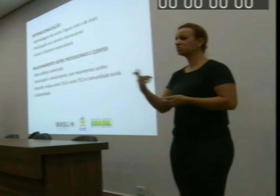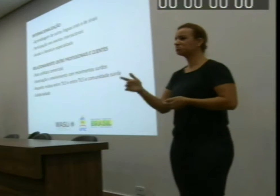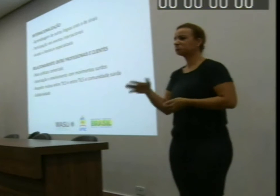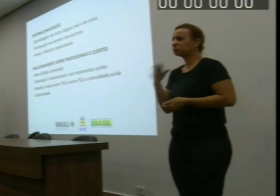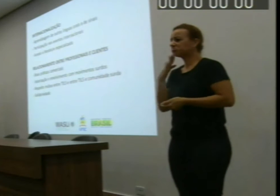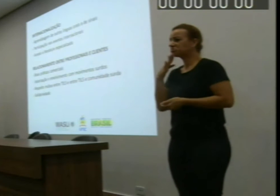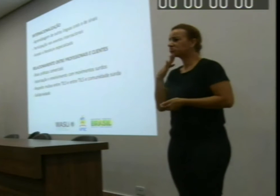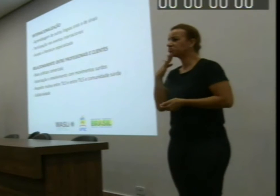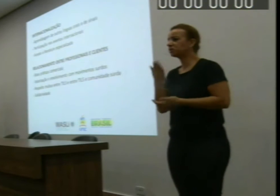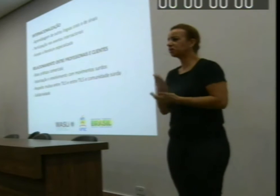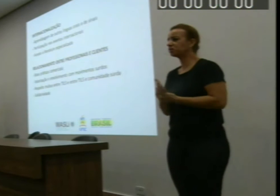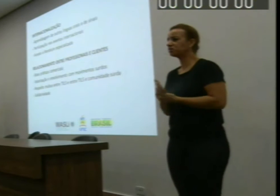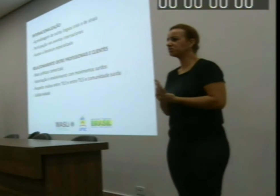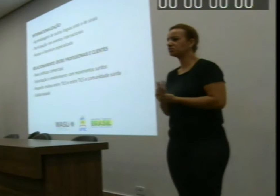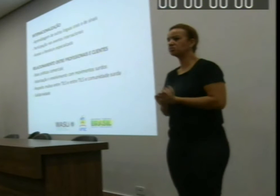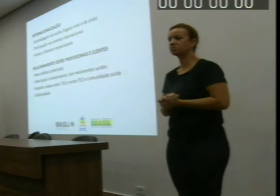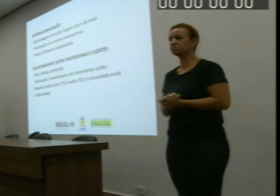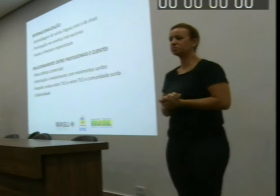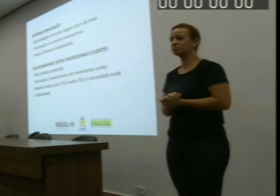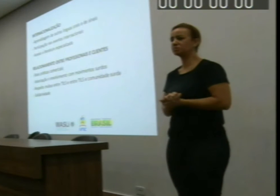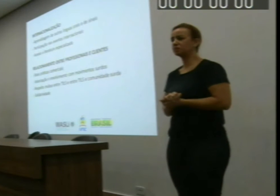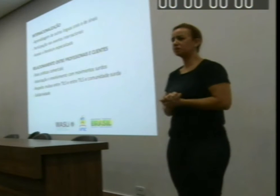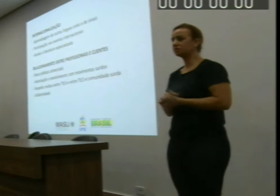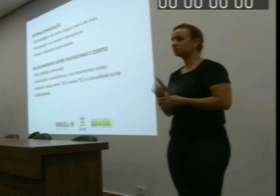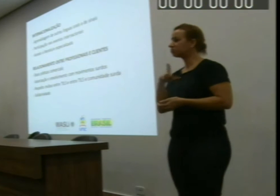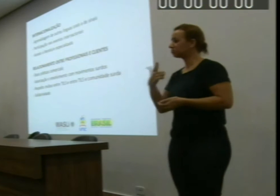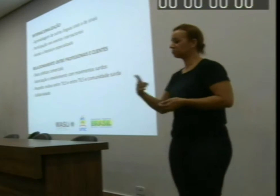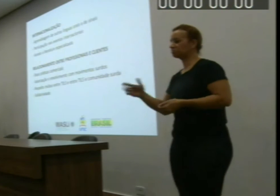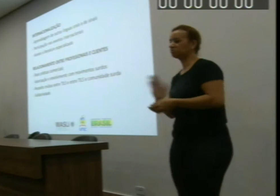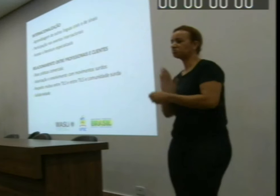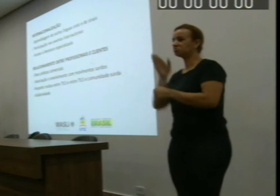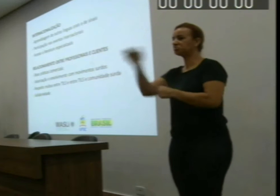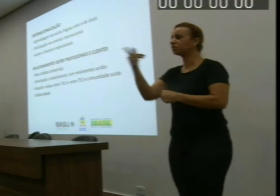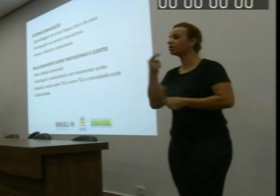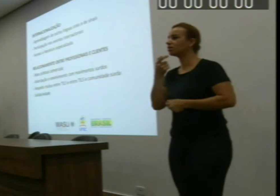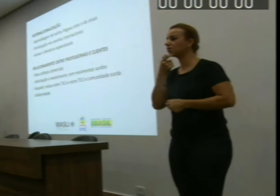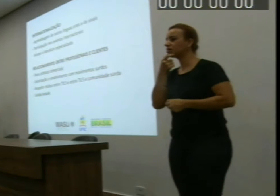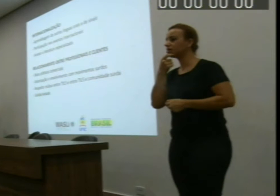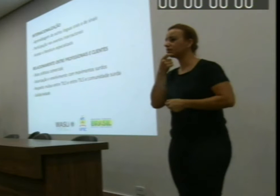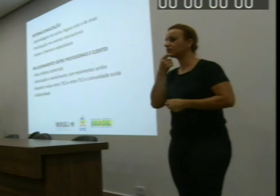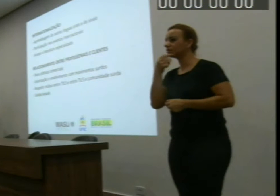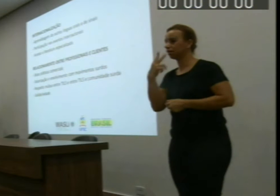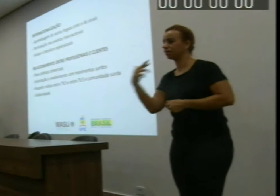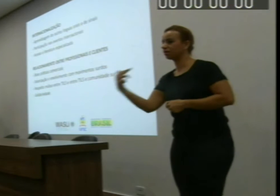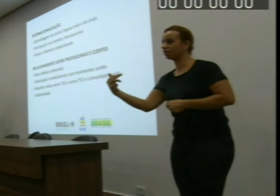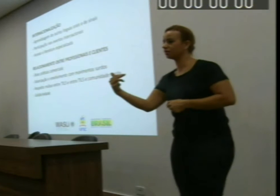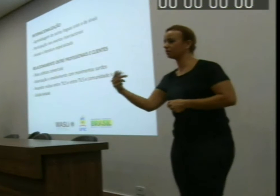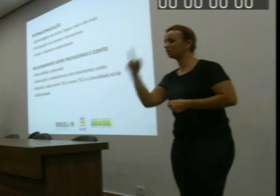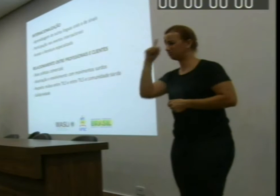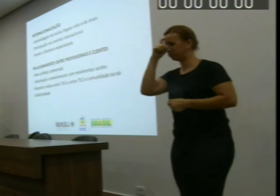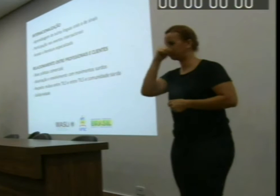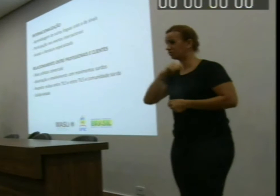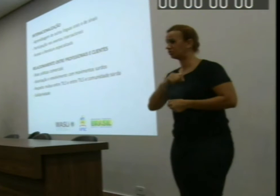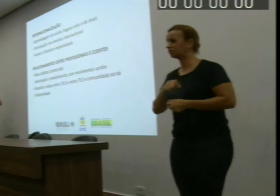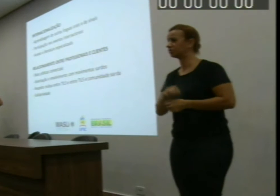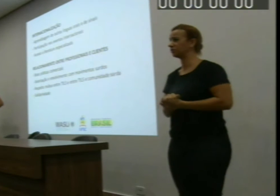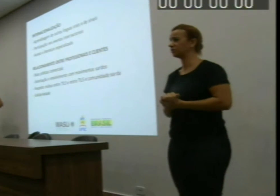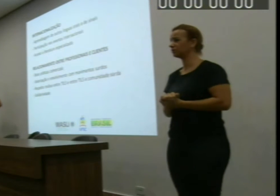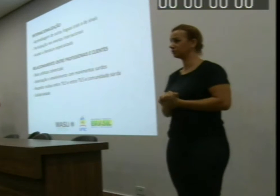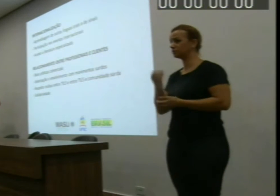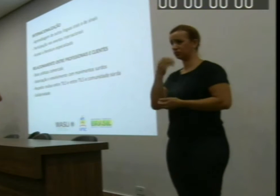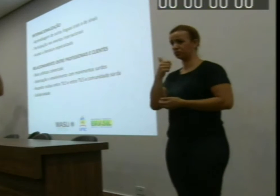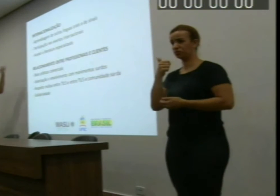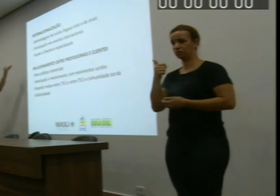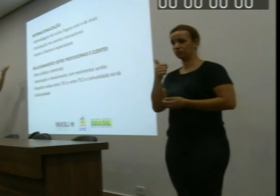internacionalização que não acessam os conteúdos em língua estrangeira ou que tem dificuldades com os conteúdos em língua estrangeira Tá bom